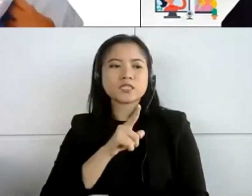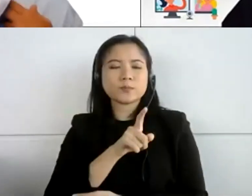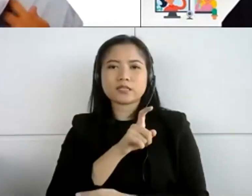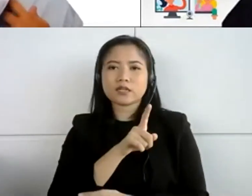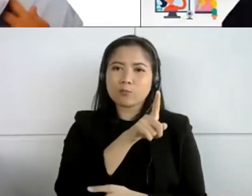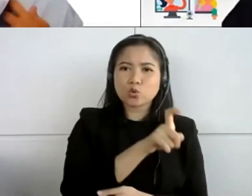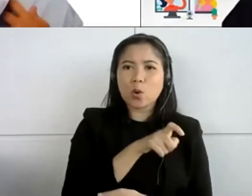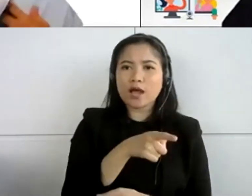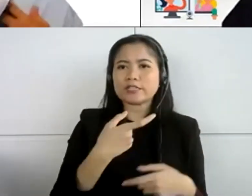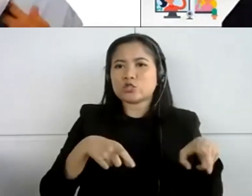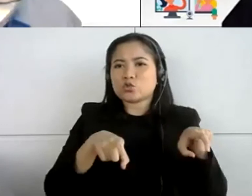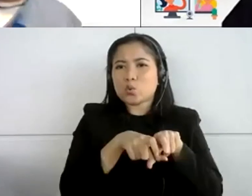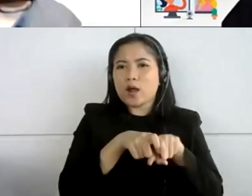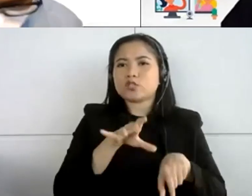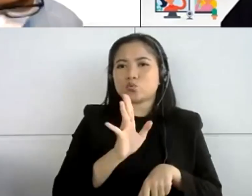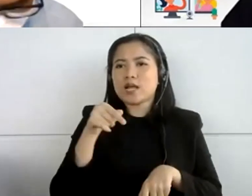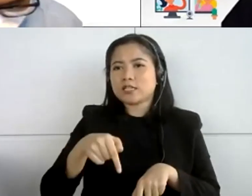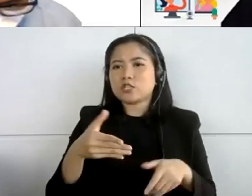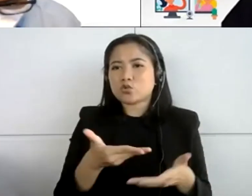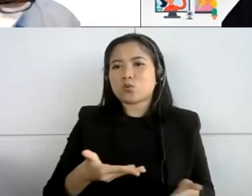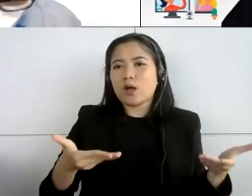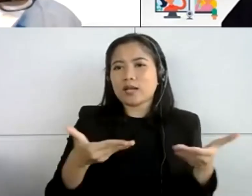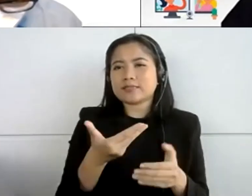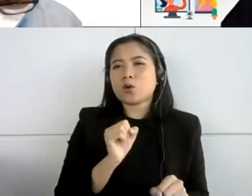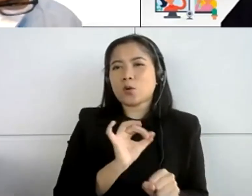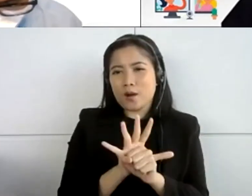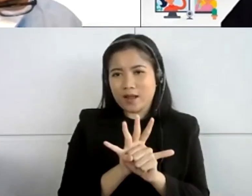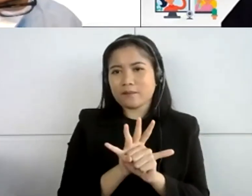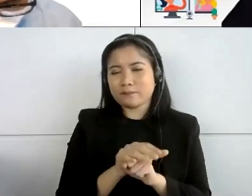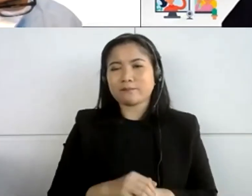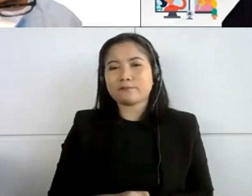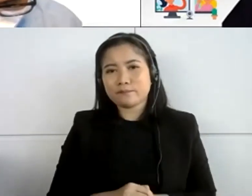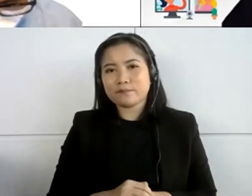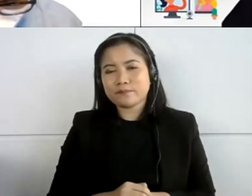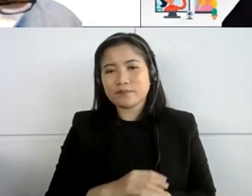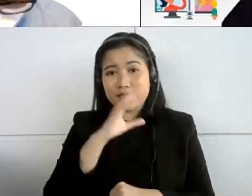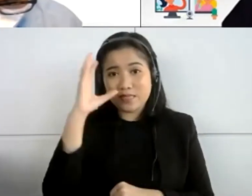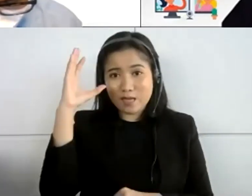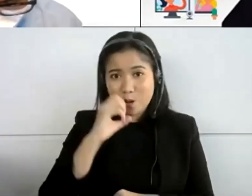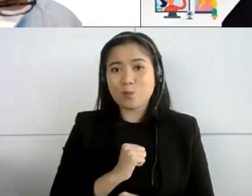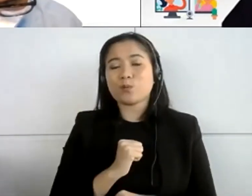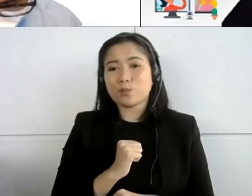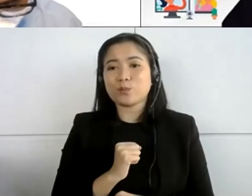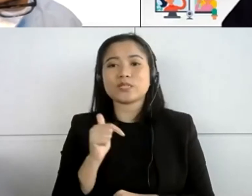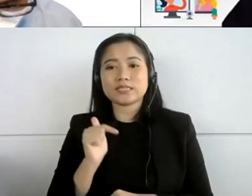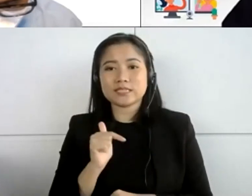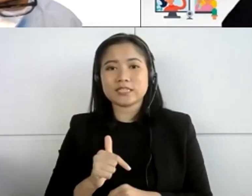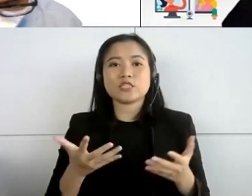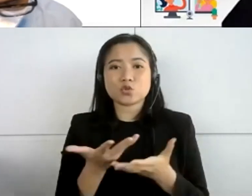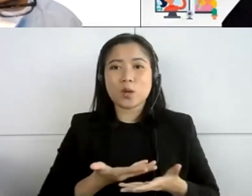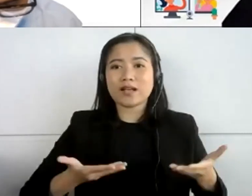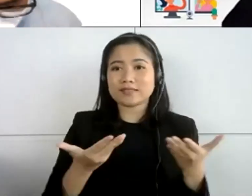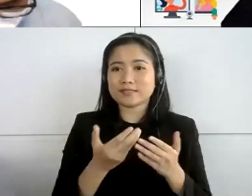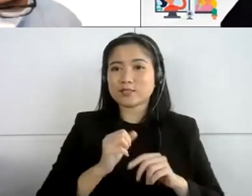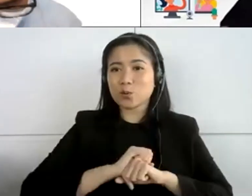dengan pembelajaran di masa pandemi COVID-19 ini. Kita ketahui bahwa pandemi COVID-19 ini